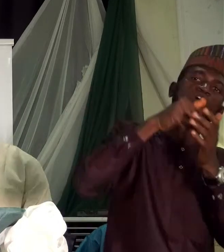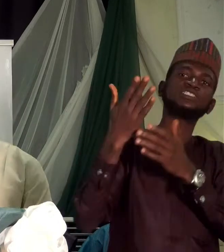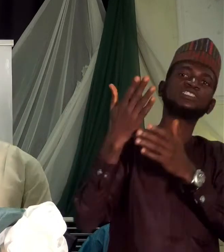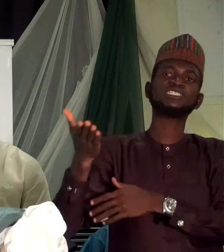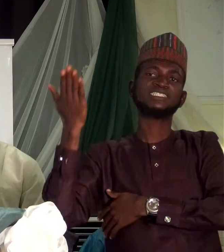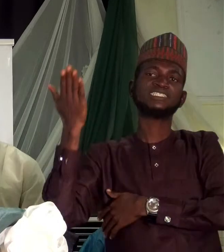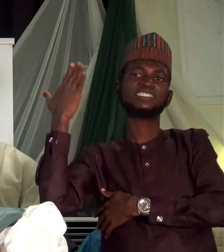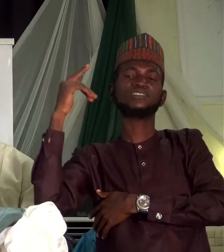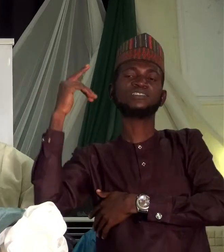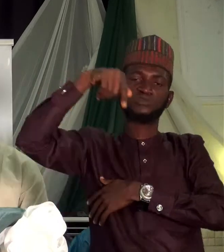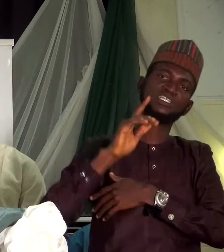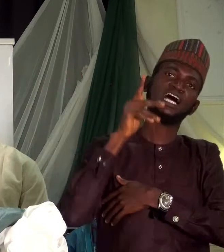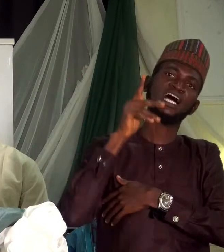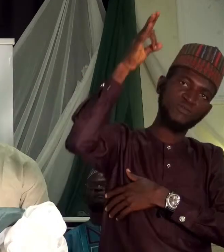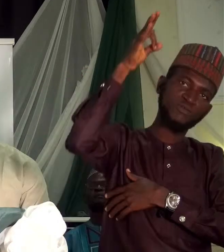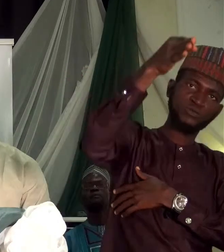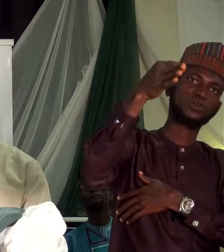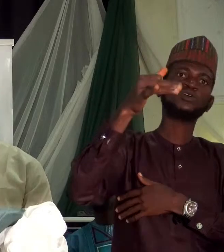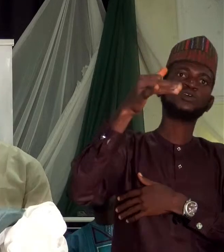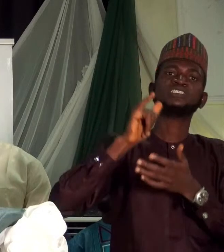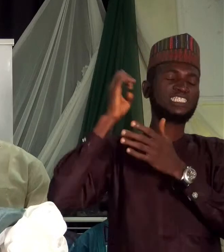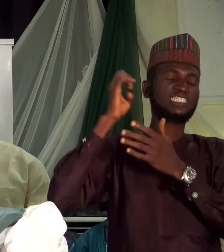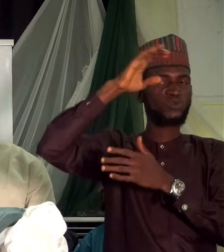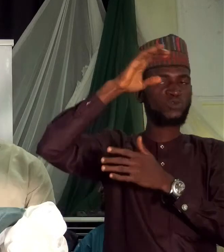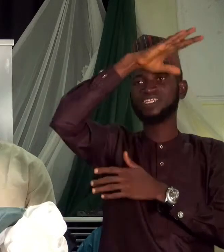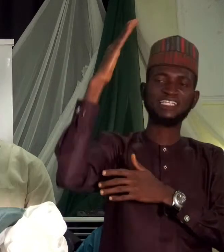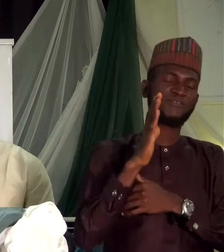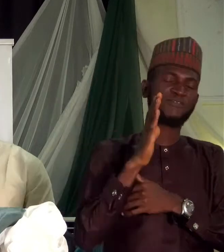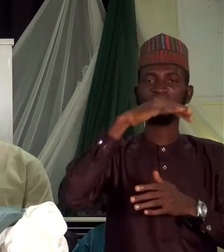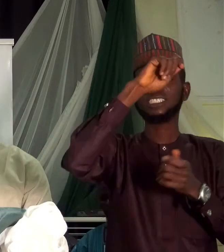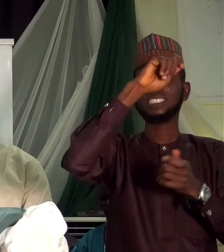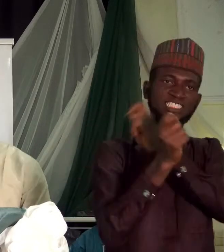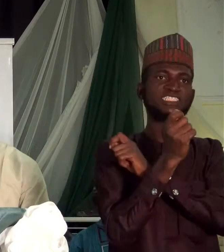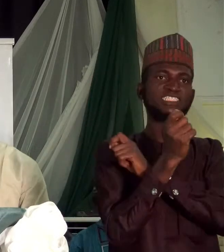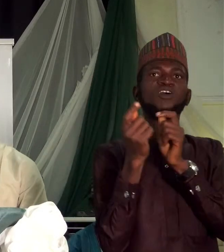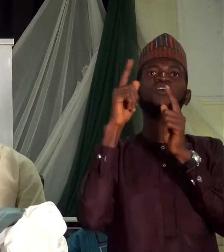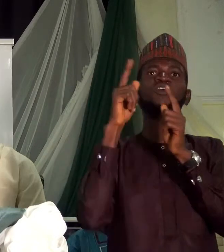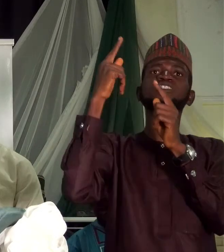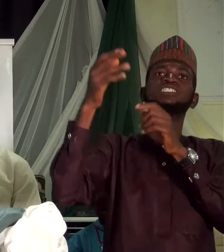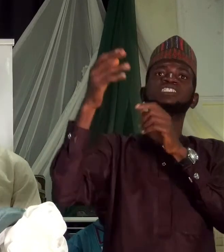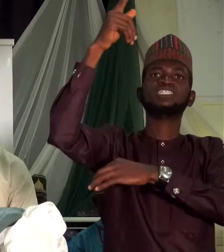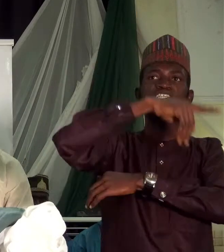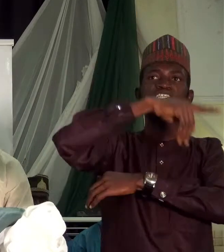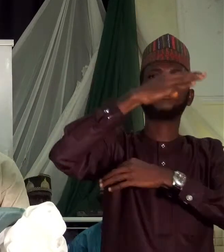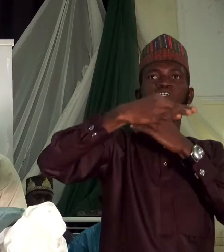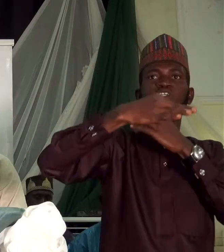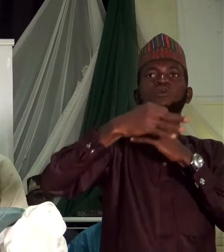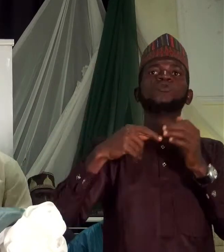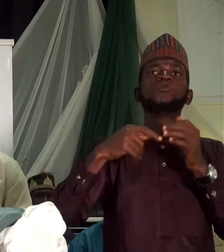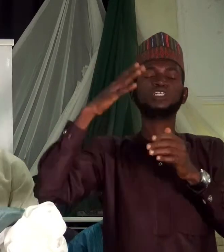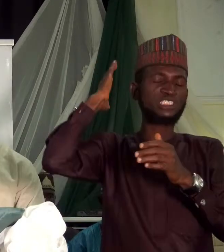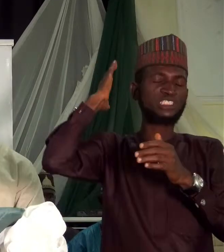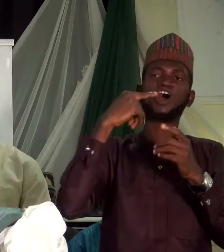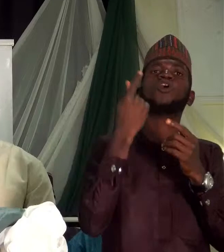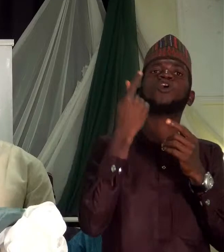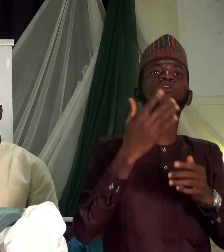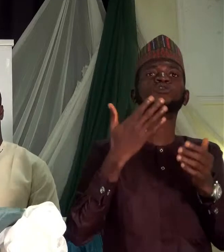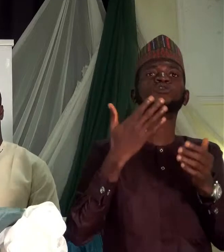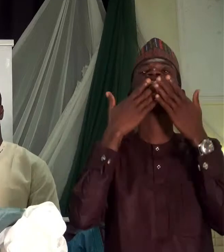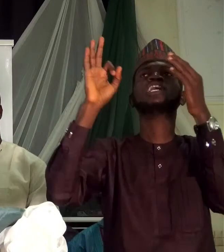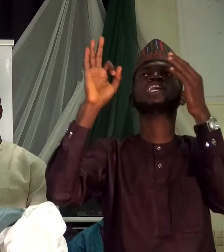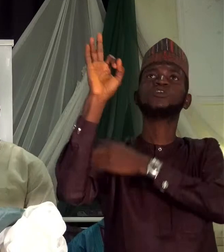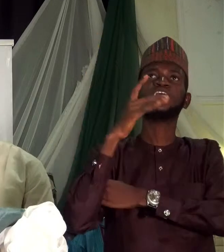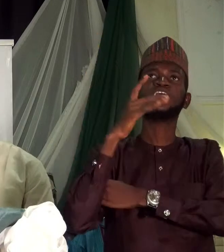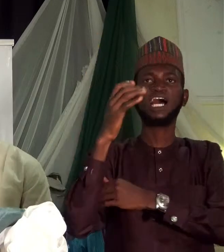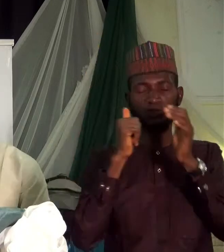لا أبا تي يقبل تي ونبا لا إلاي أما يولون أما فوقو فون أما واري ريفون bó tilẹ̀ jẹ́